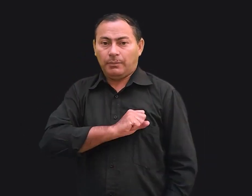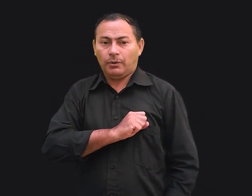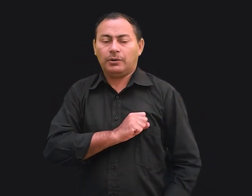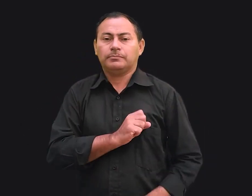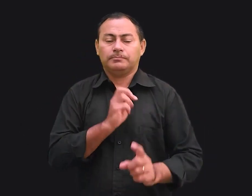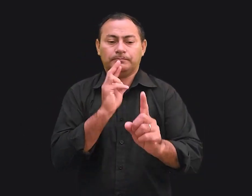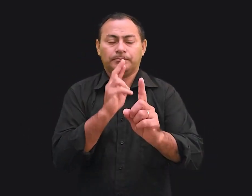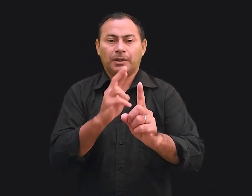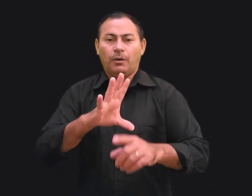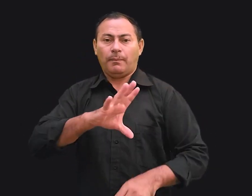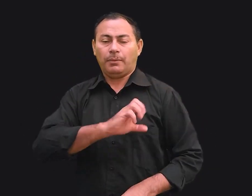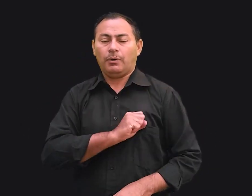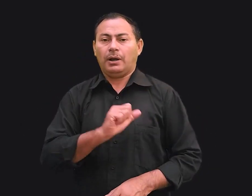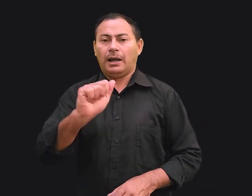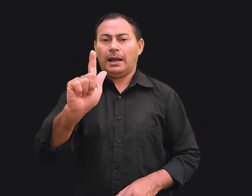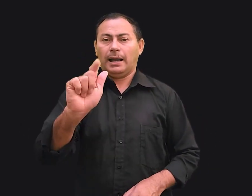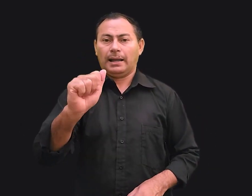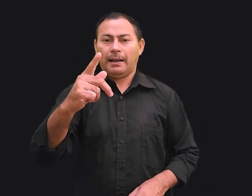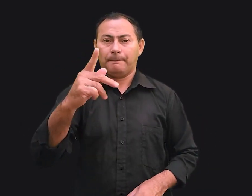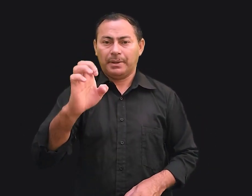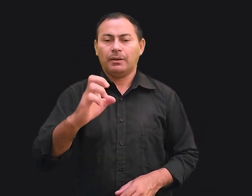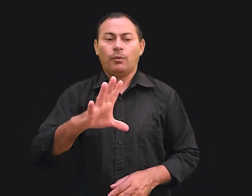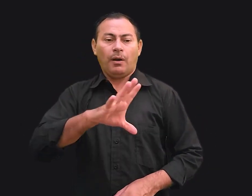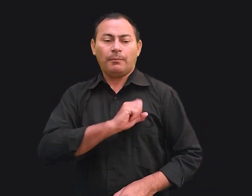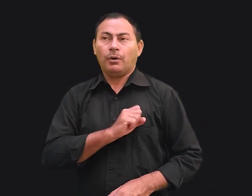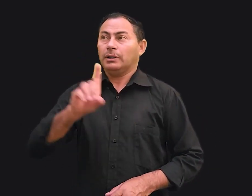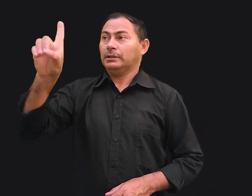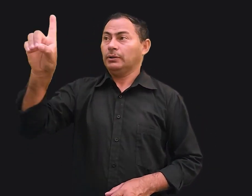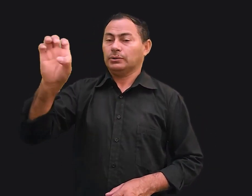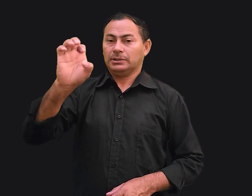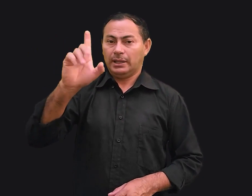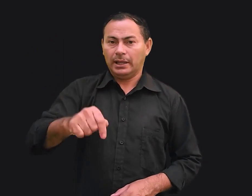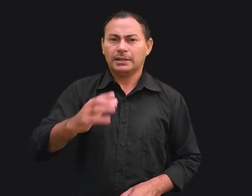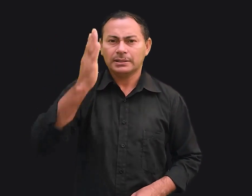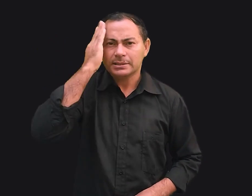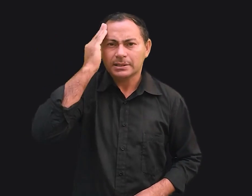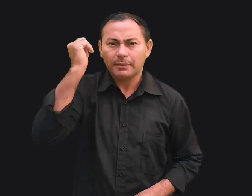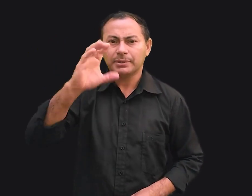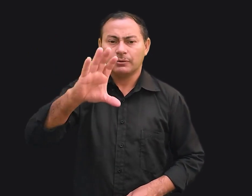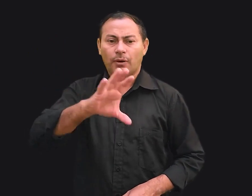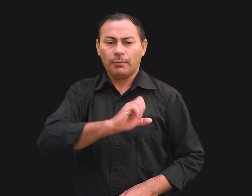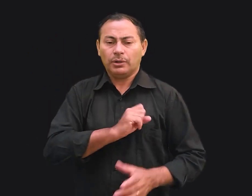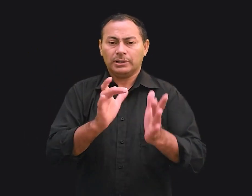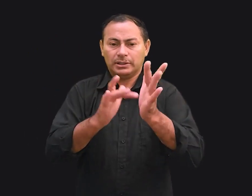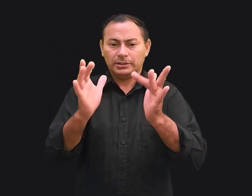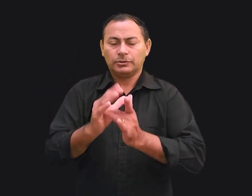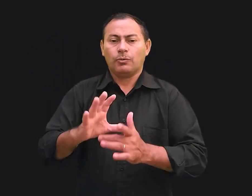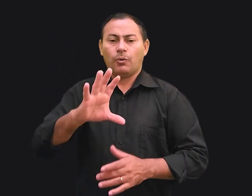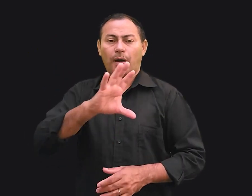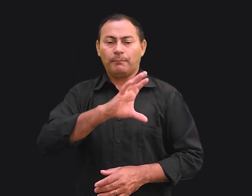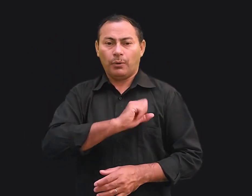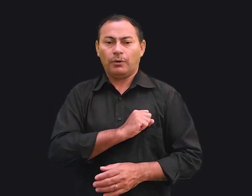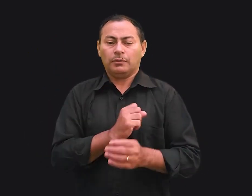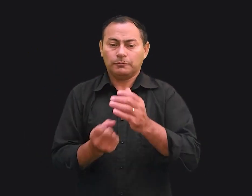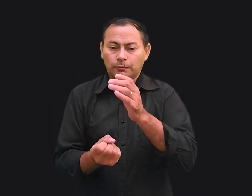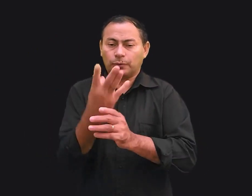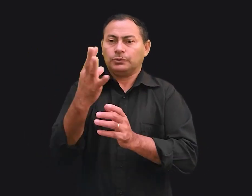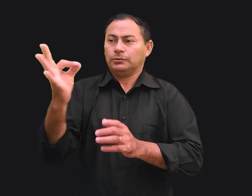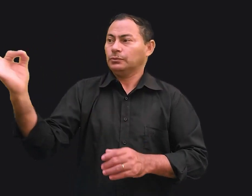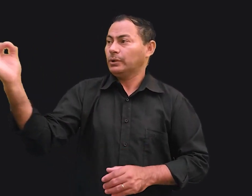nos referimos ao amor ágape, o amor que Deus é. Sabe? É o amor de Cristo, é o amor fruto do Espírito. O que